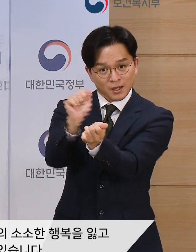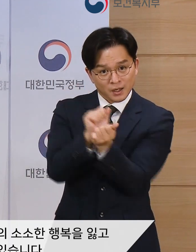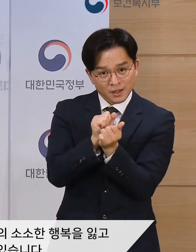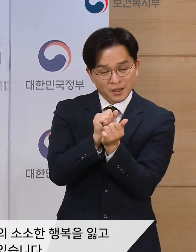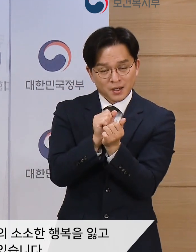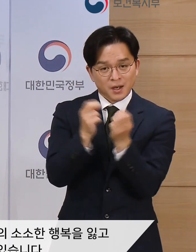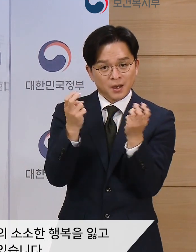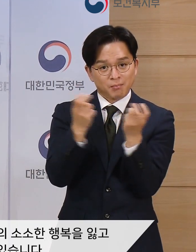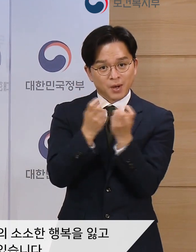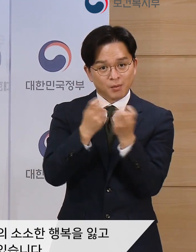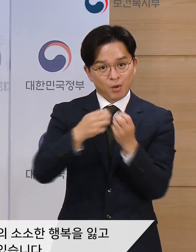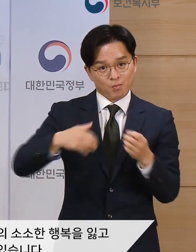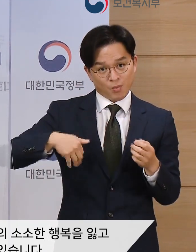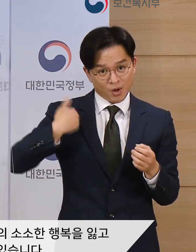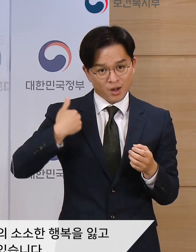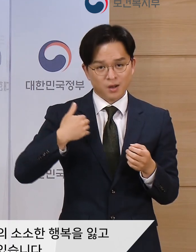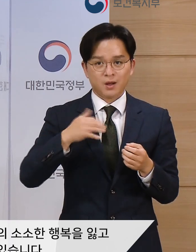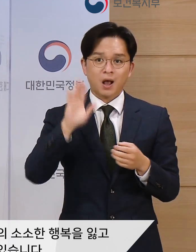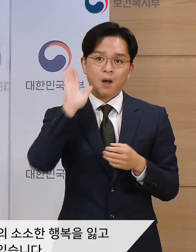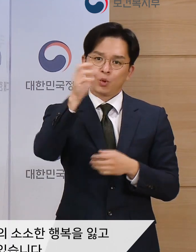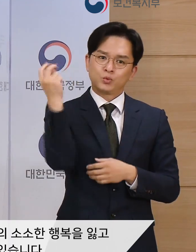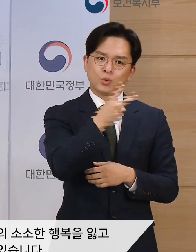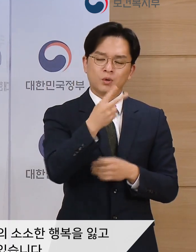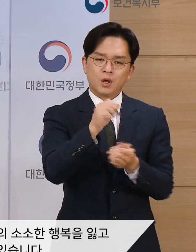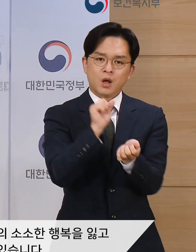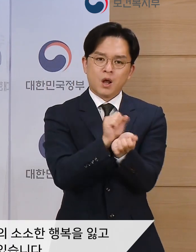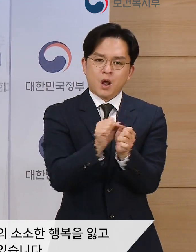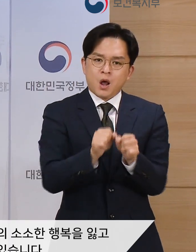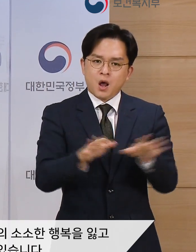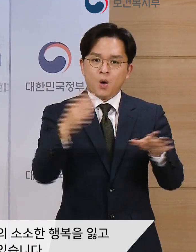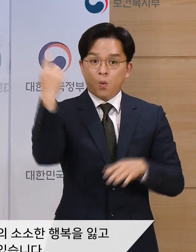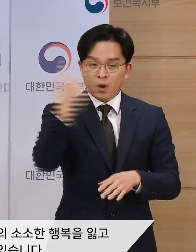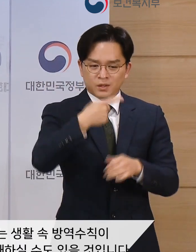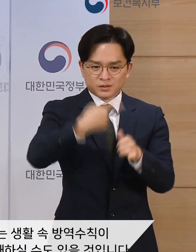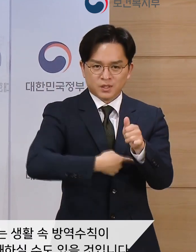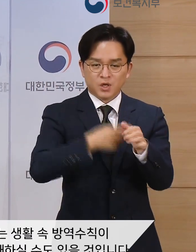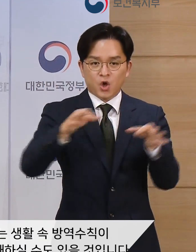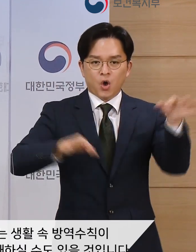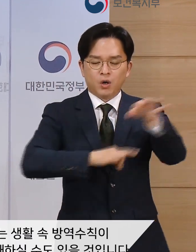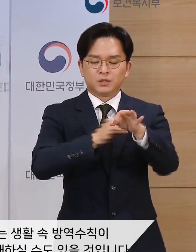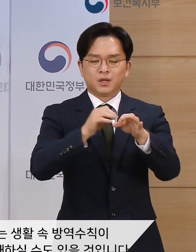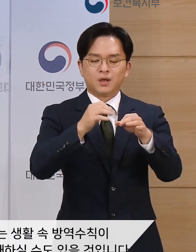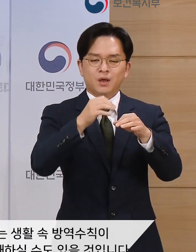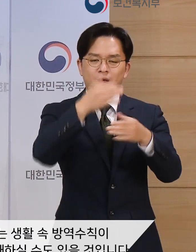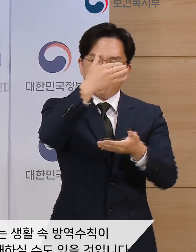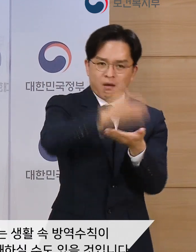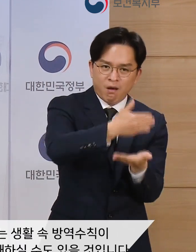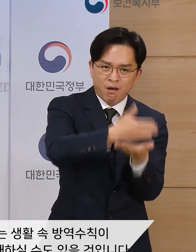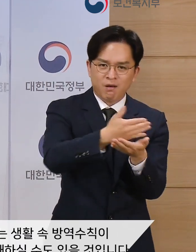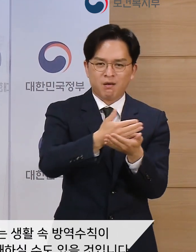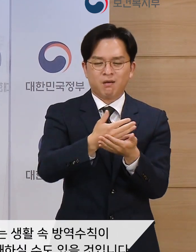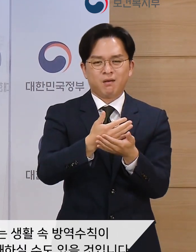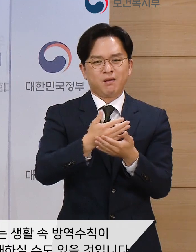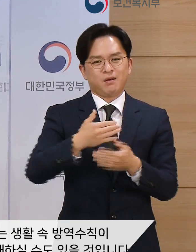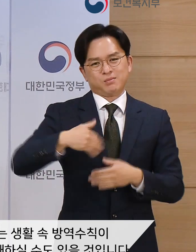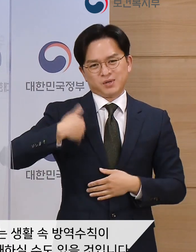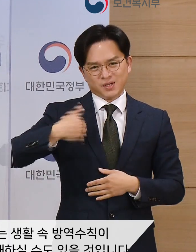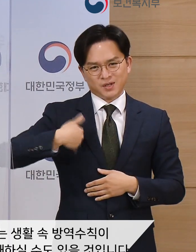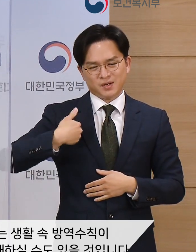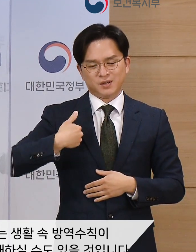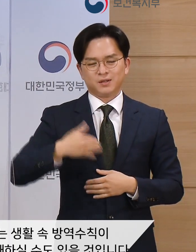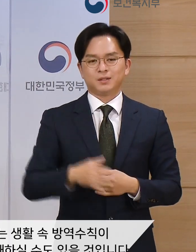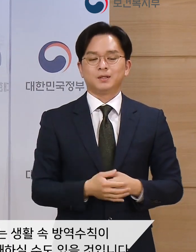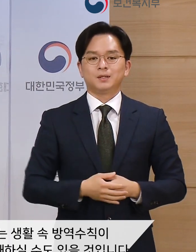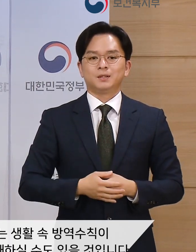생계가 어려워지는 과정을 반복하게 될 수도 있습니다. 마스크 착용이 답답하고 사람이 많은